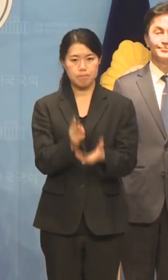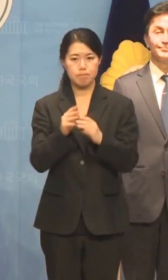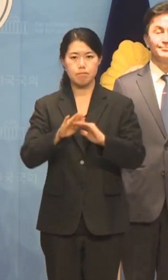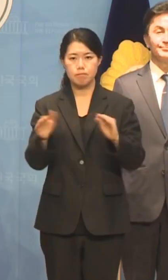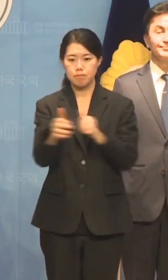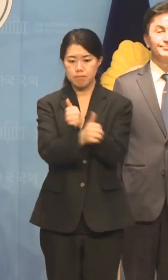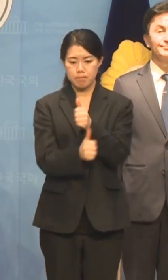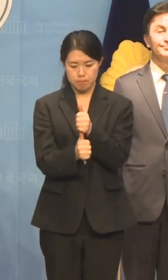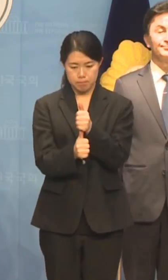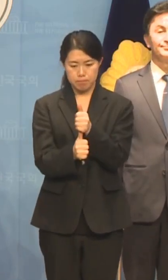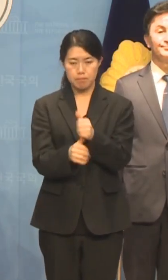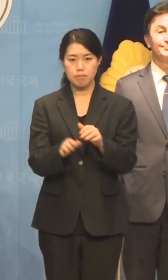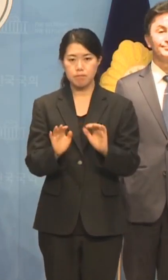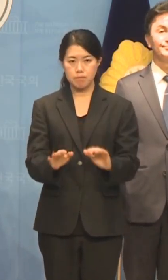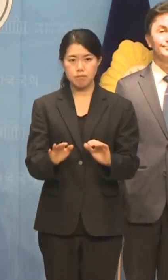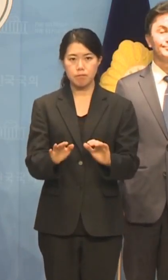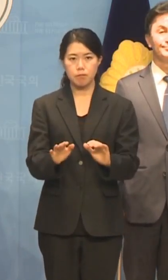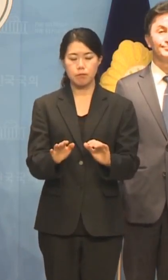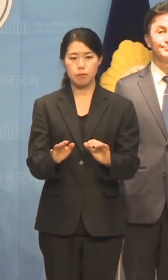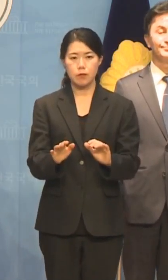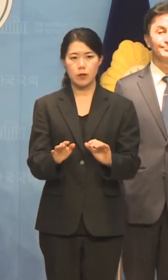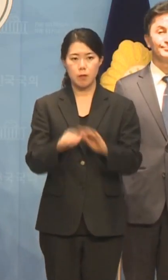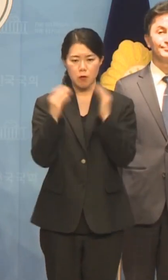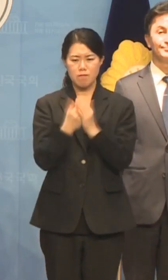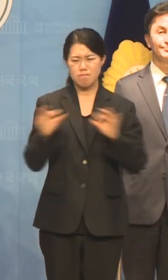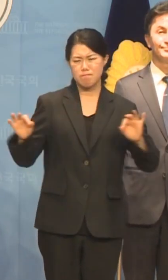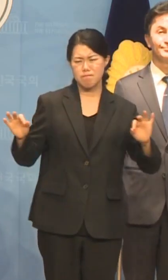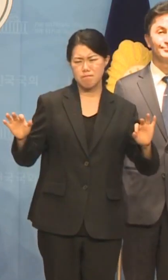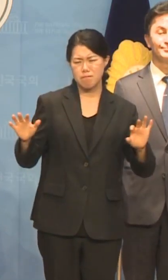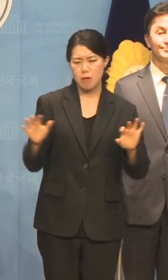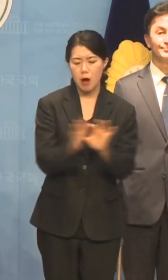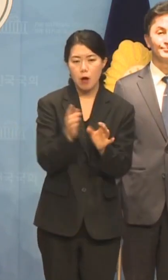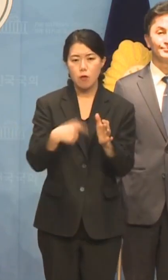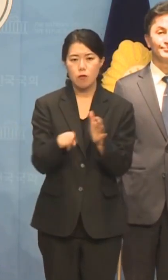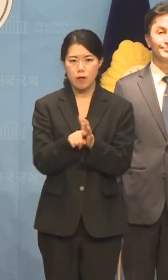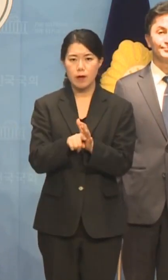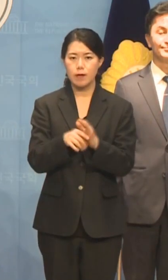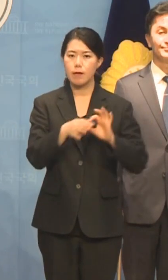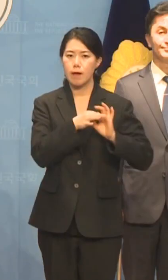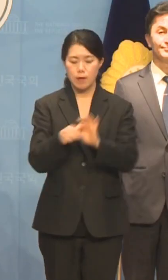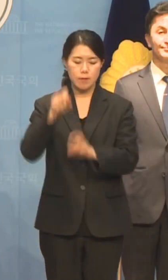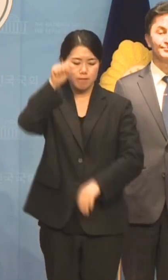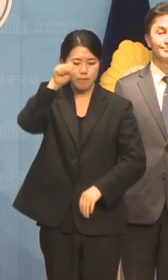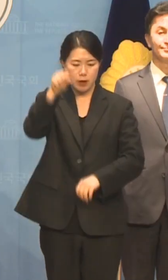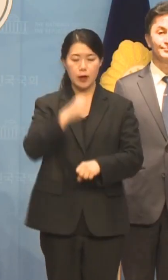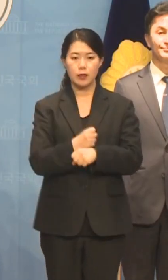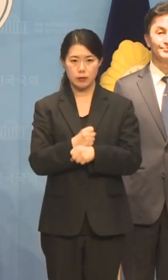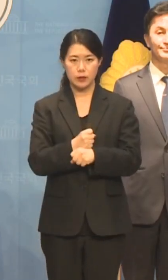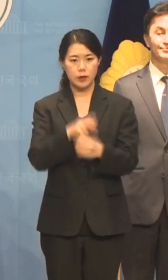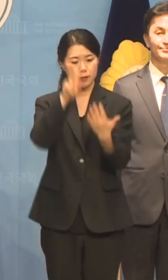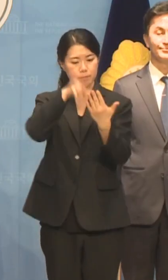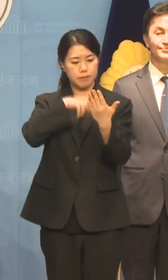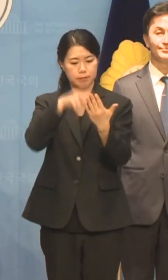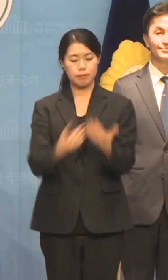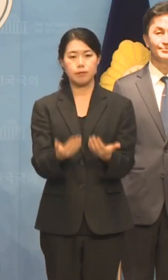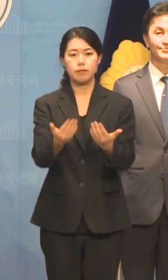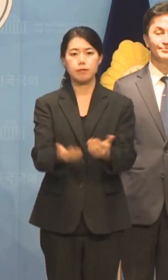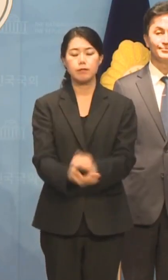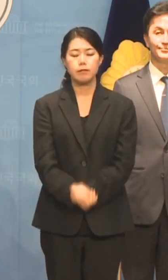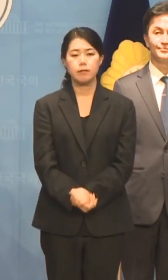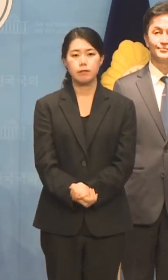테러대책위원회에서는 테러와의 전쟁 지치지 않고 열심히 하겠습니다. 기자회견 문